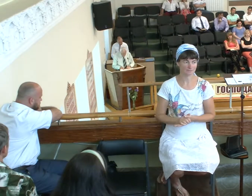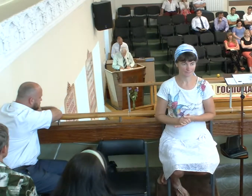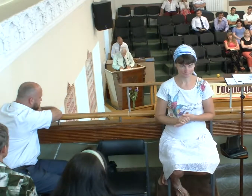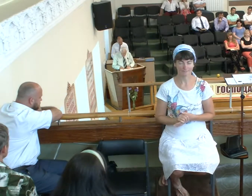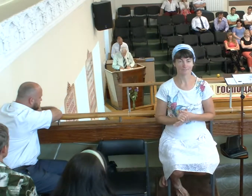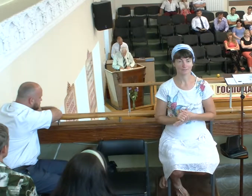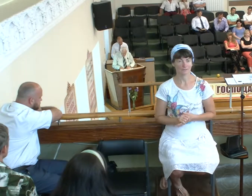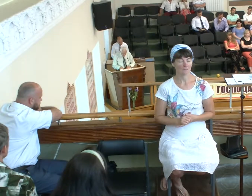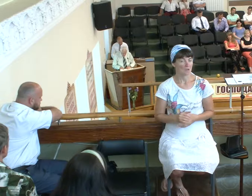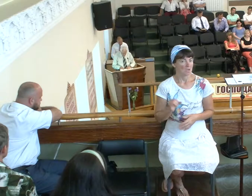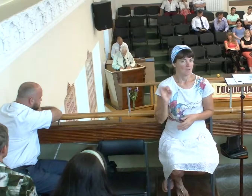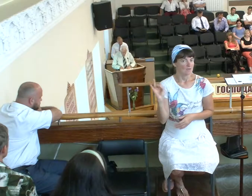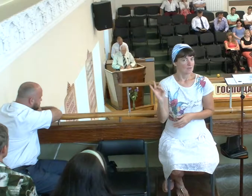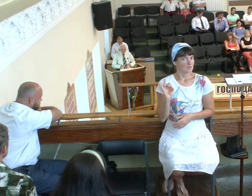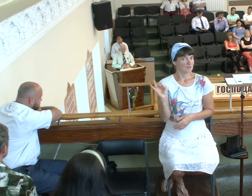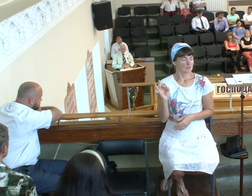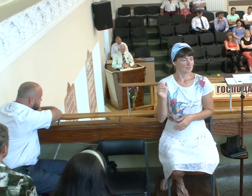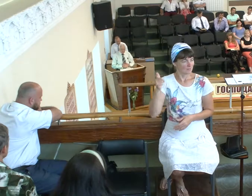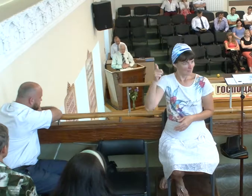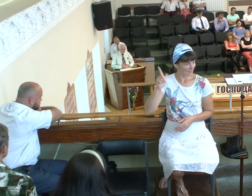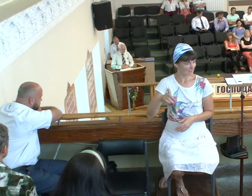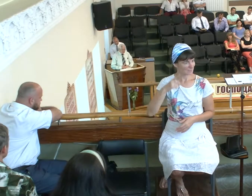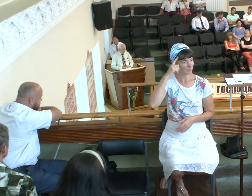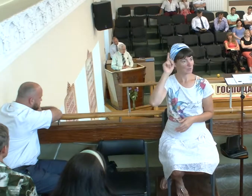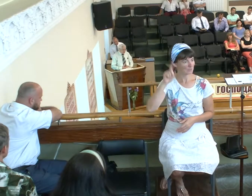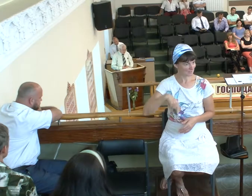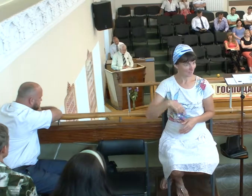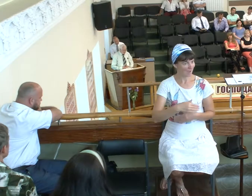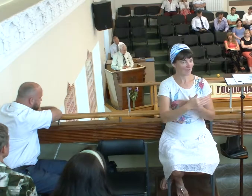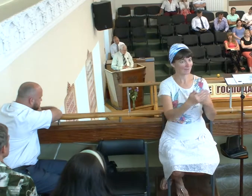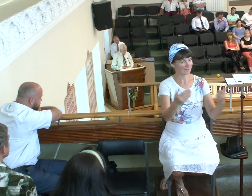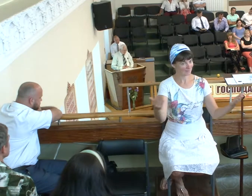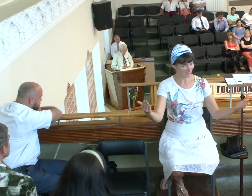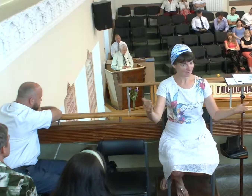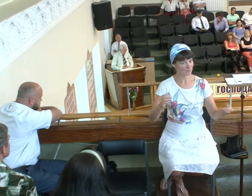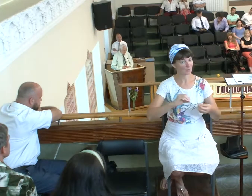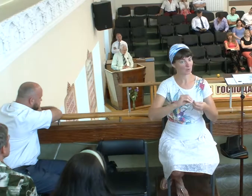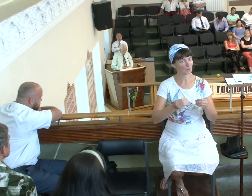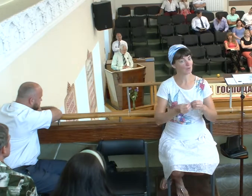интересно, что Господь знает наши нужды.